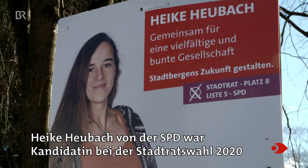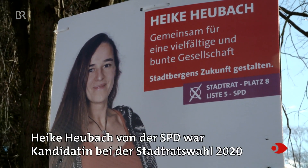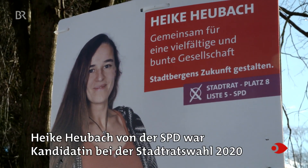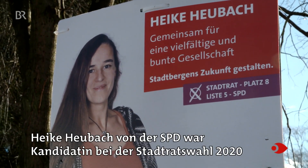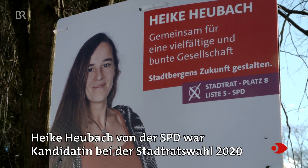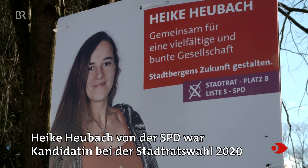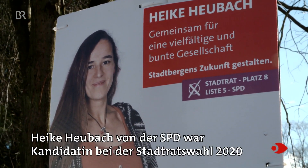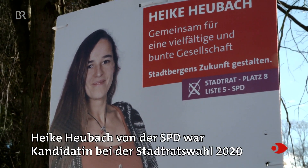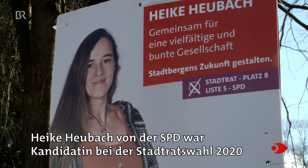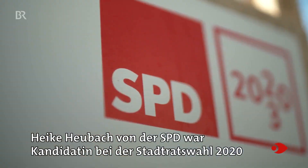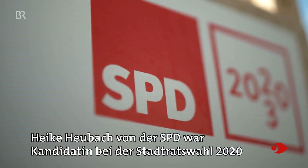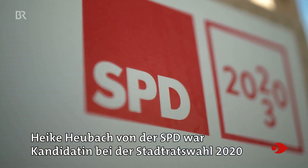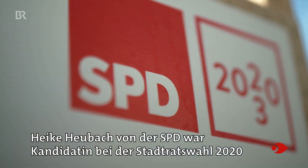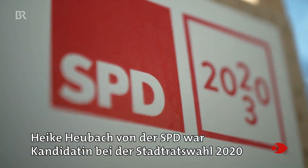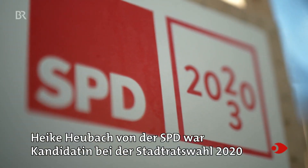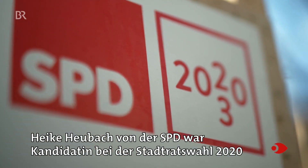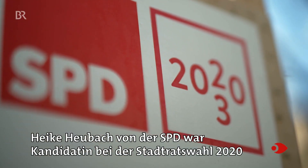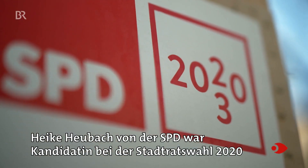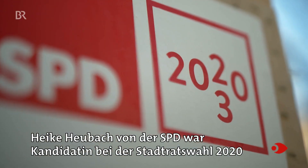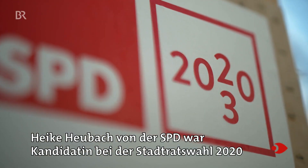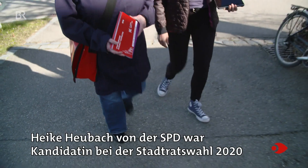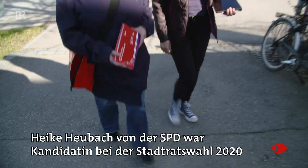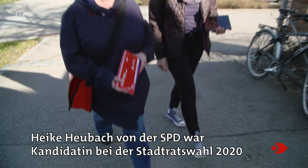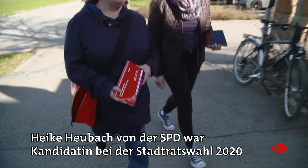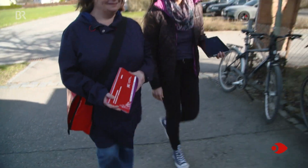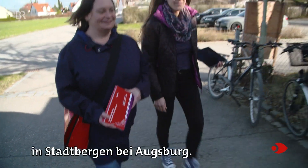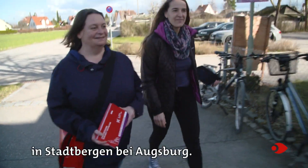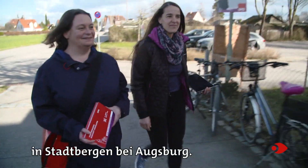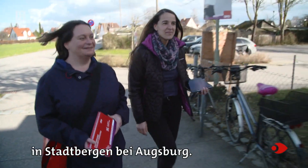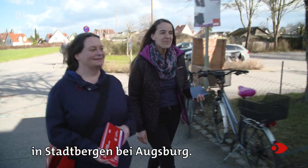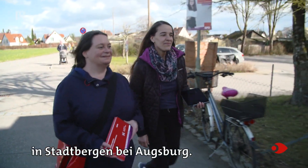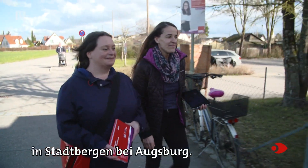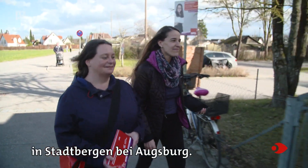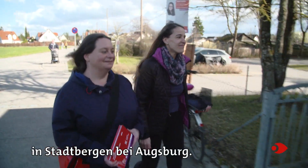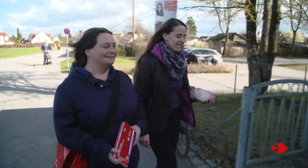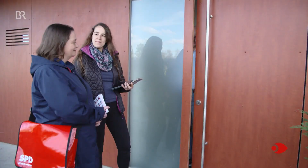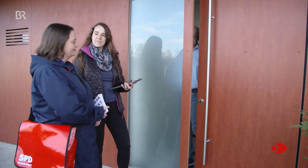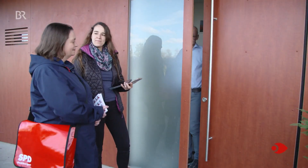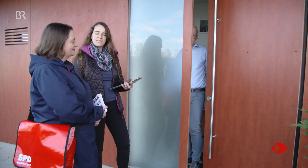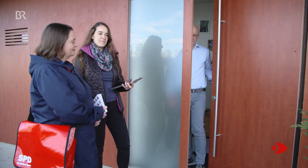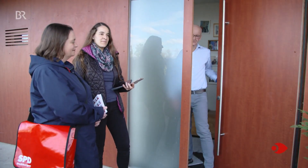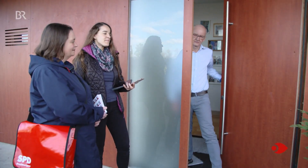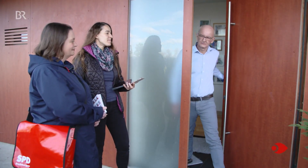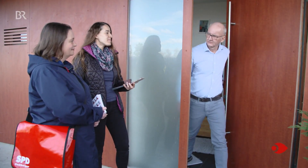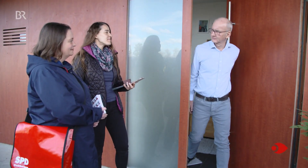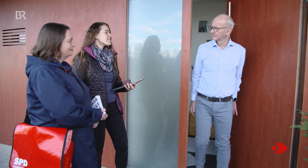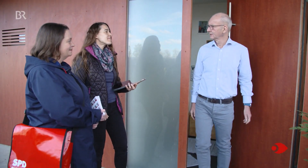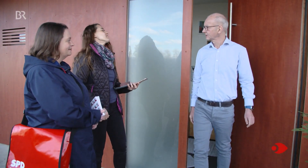Heike Heubach von der SPD war Kandidatin bei der Stadtratswahl 2020 in Stadtbergen bei Augsburg. Und